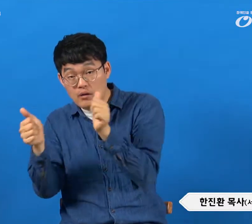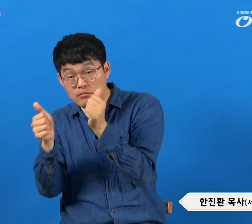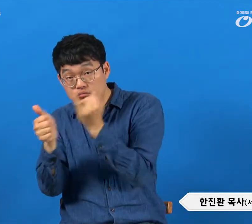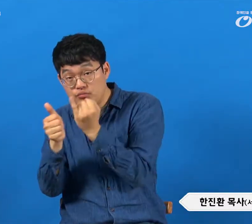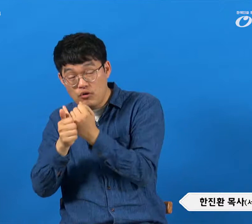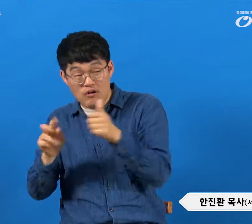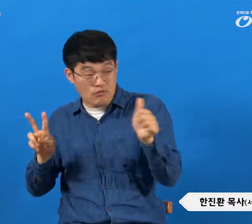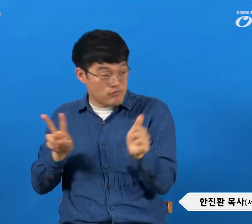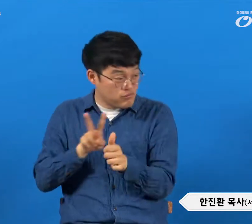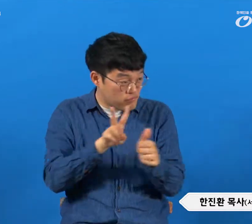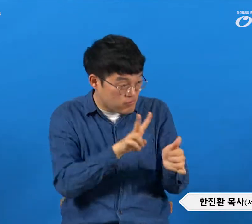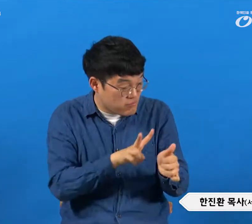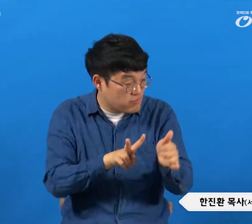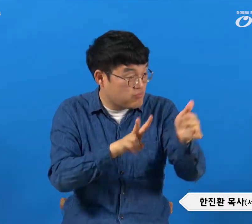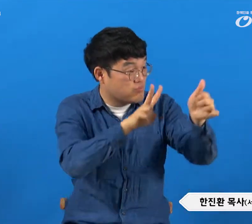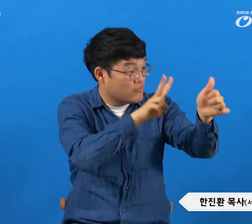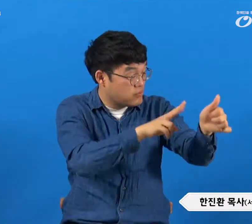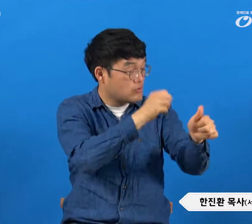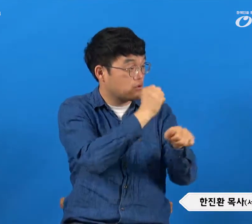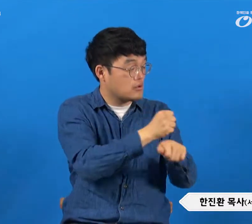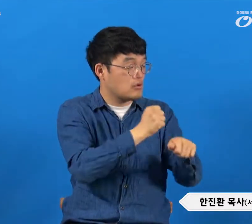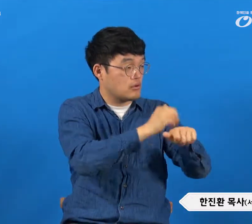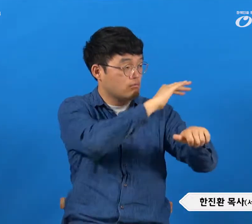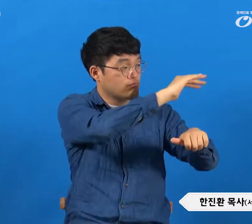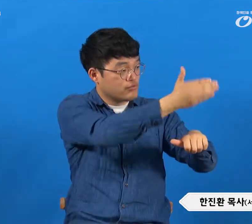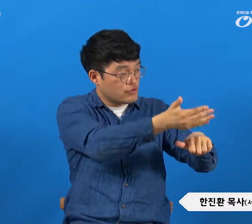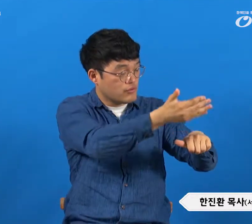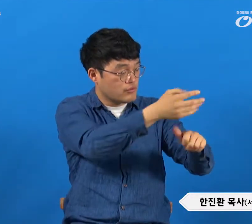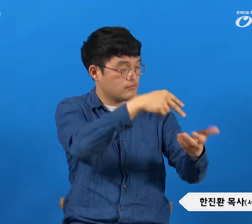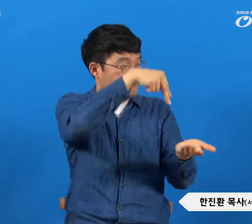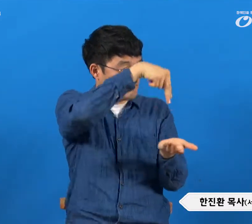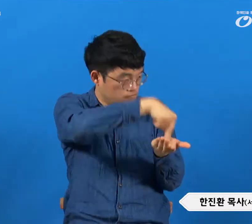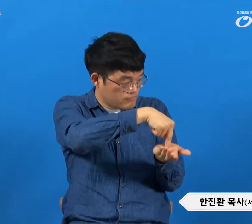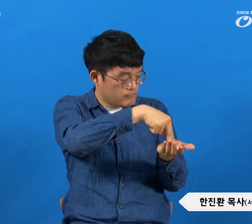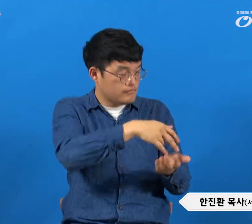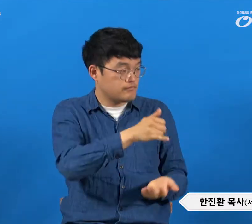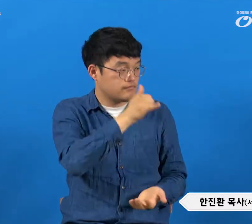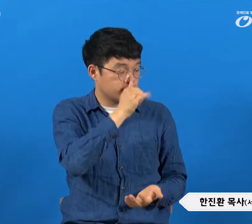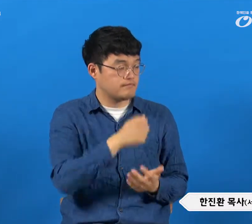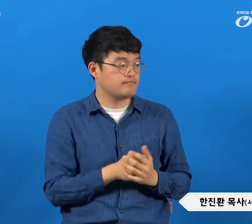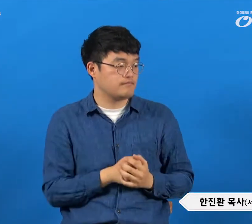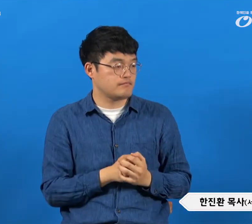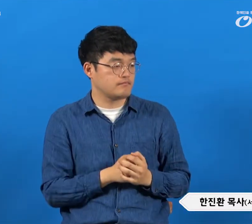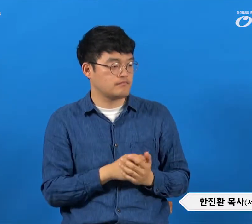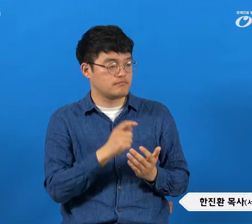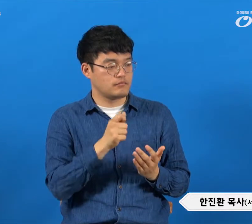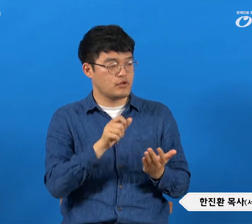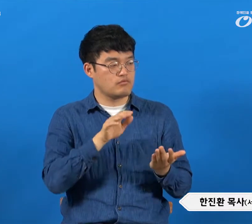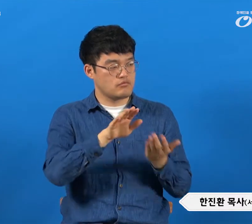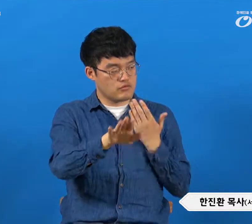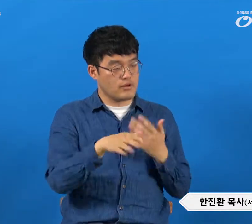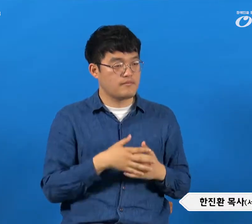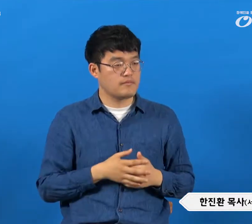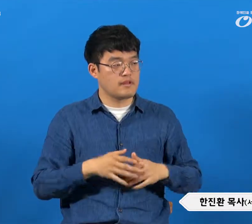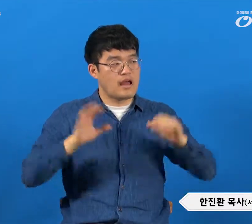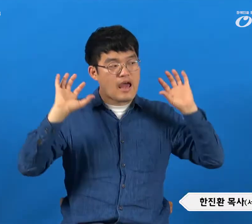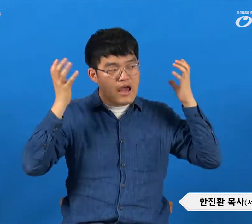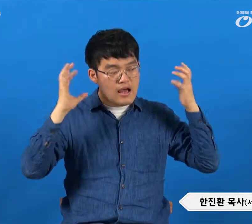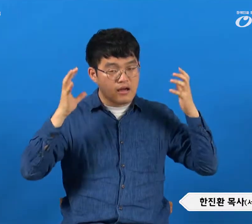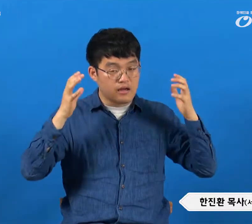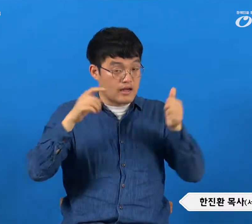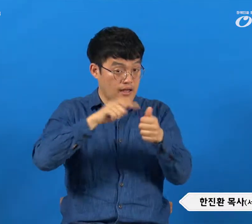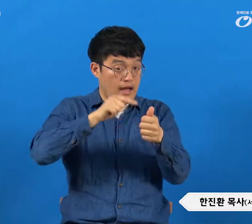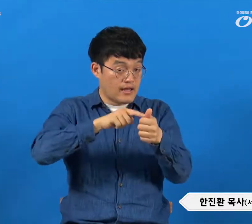어떻게 그 무덤을 찾아서 그 앞에 섰습니다. 조금 있다가 아이가 옷을